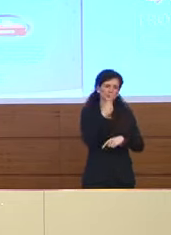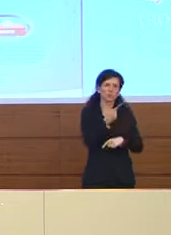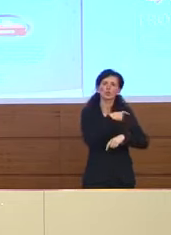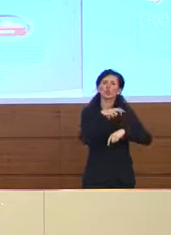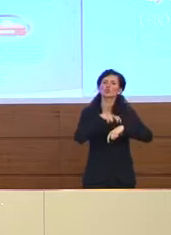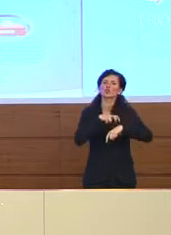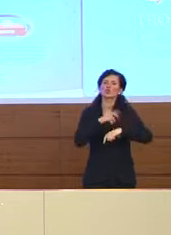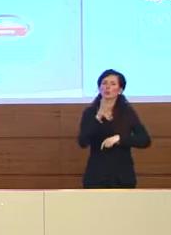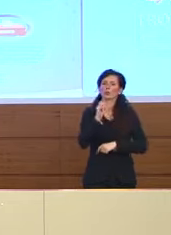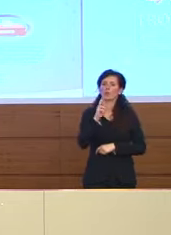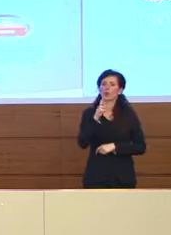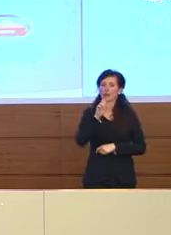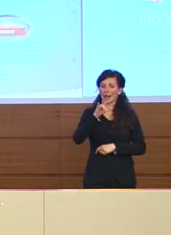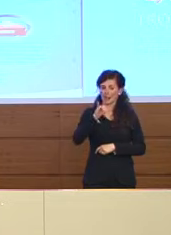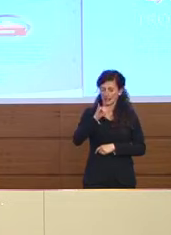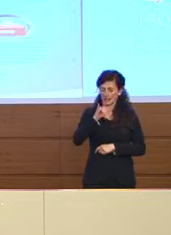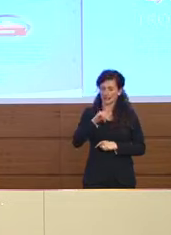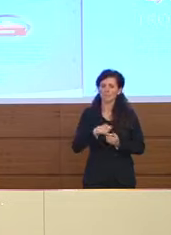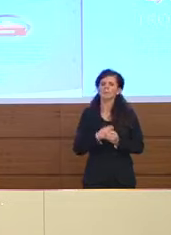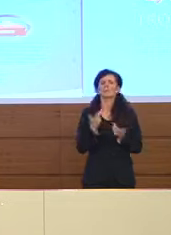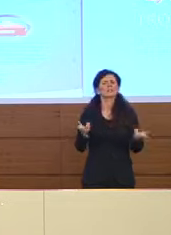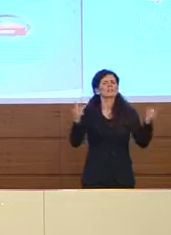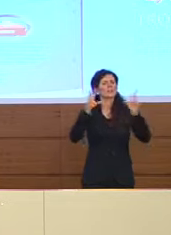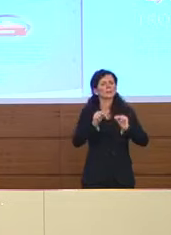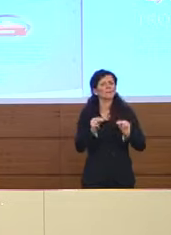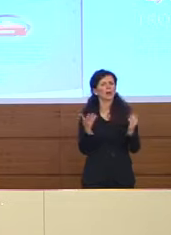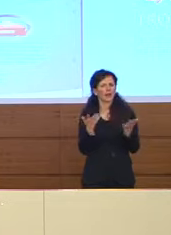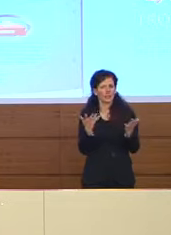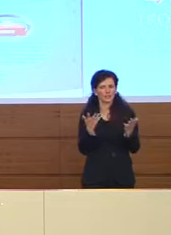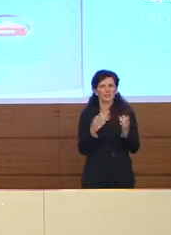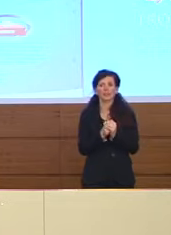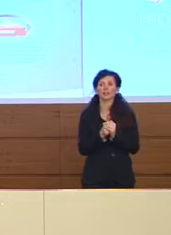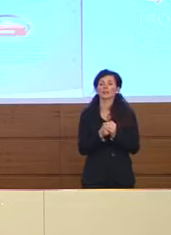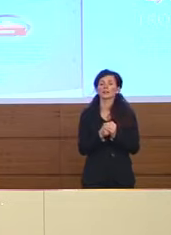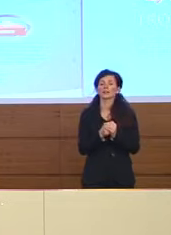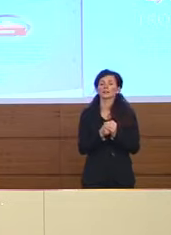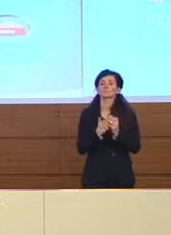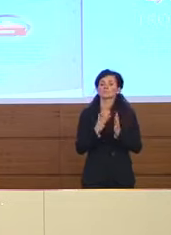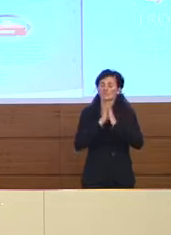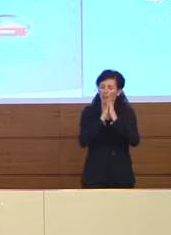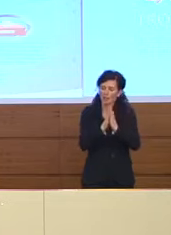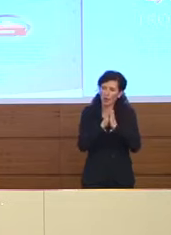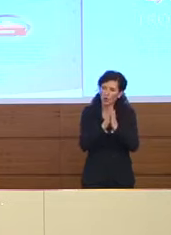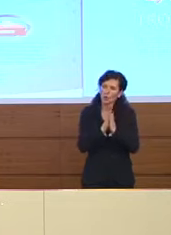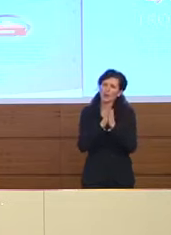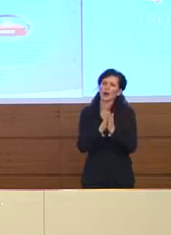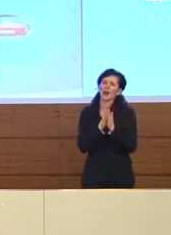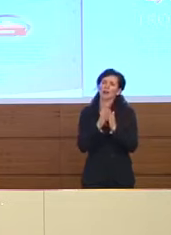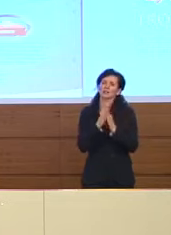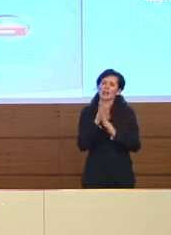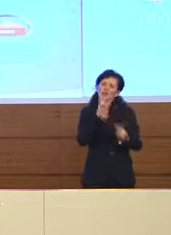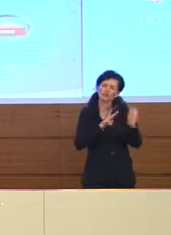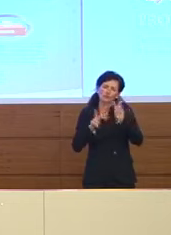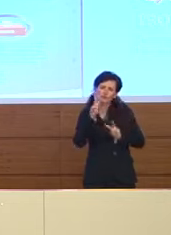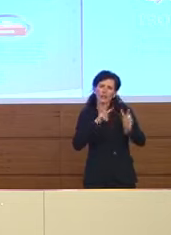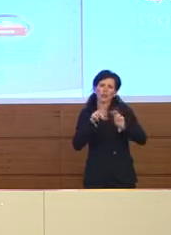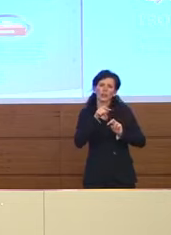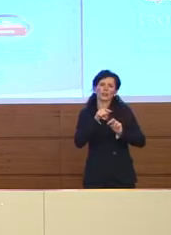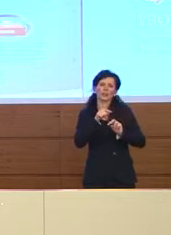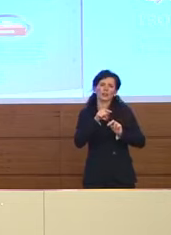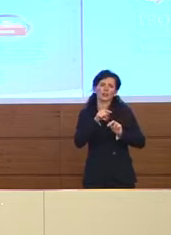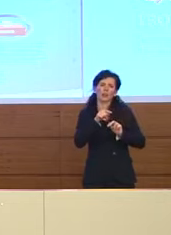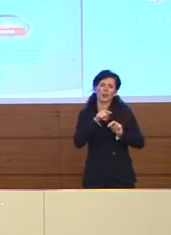la scelta di raccomandare di mantenere le interruzioni